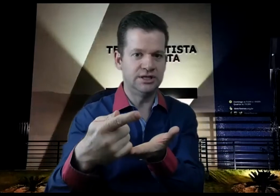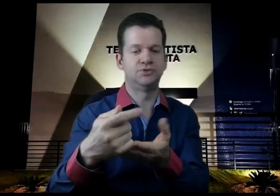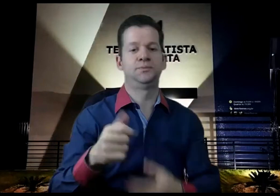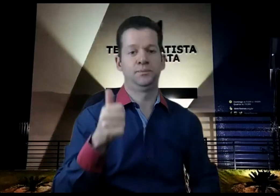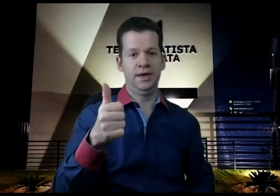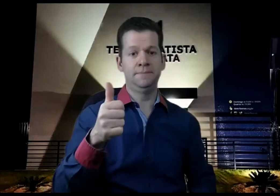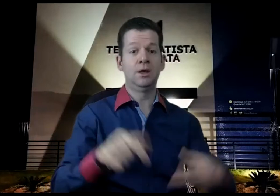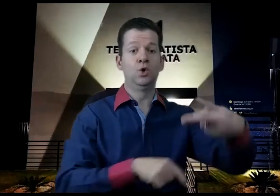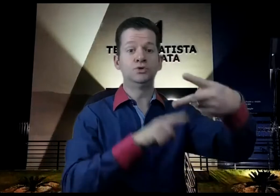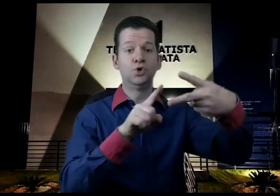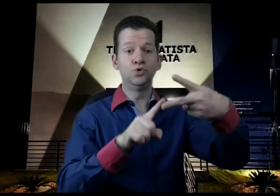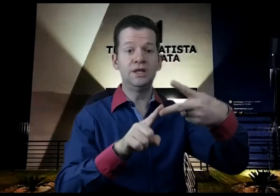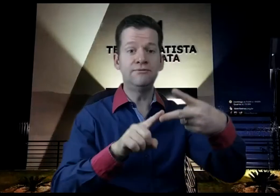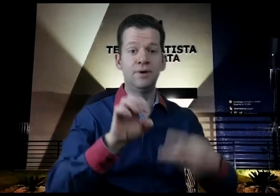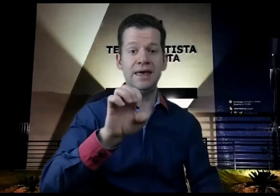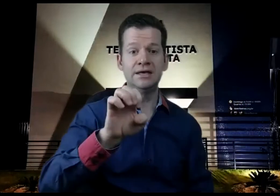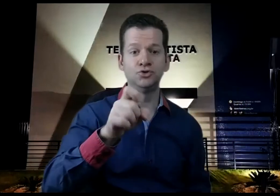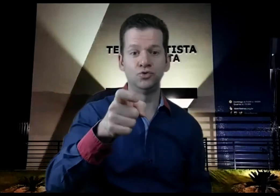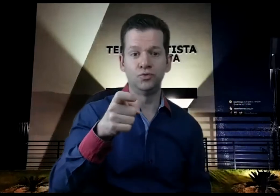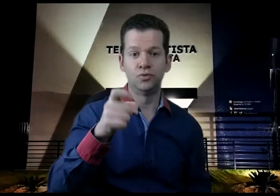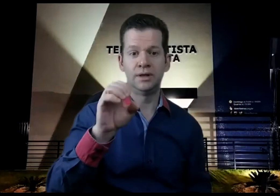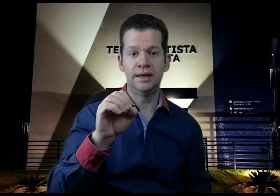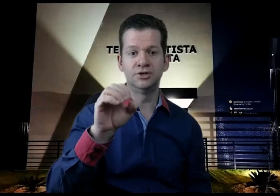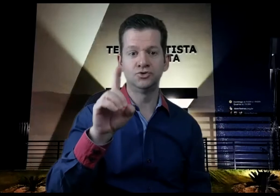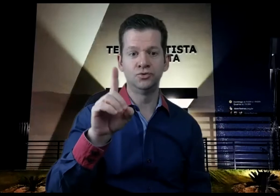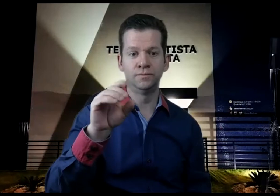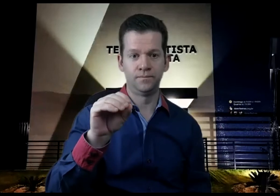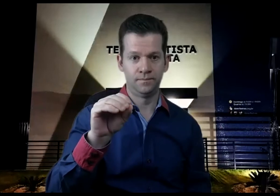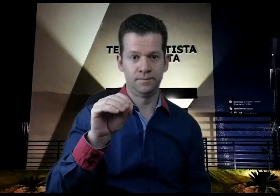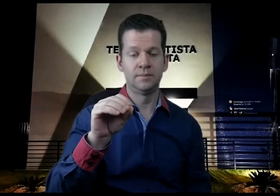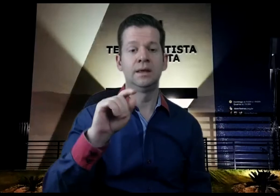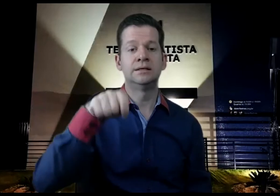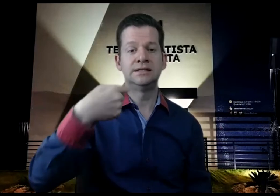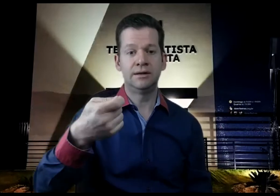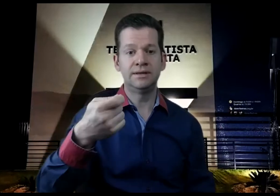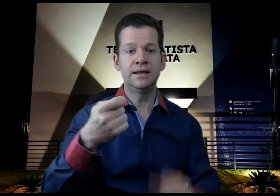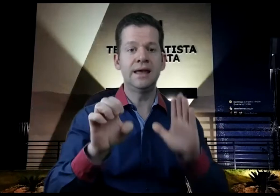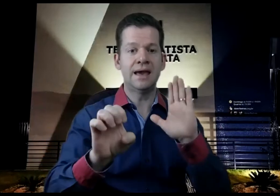início, ok? O segundo livro, Êxodo. Êxodo, sinal dele é